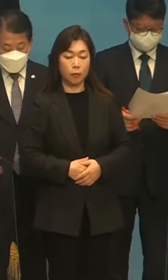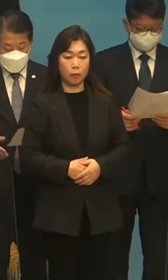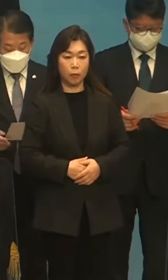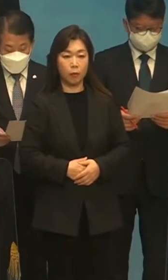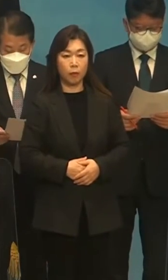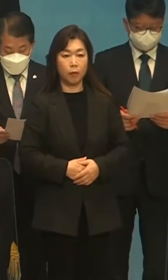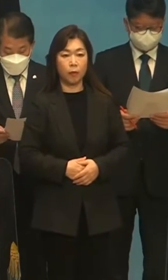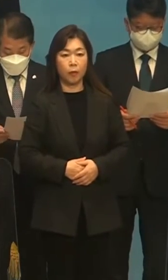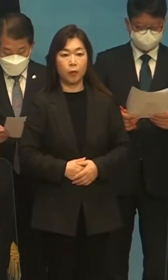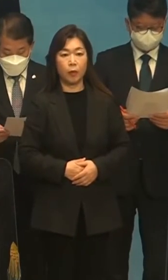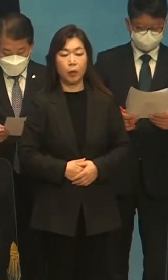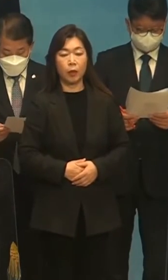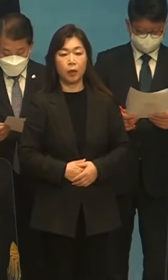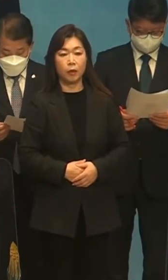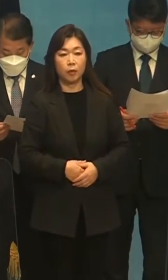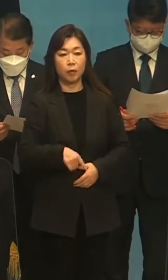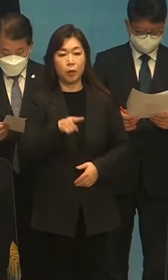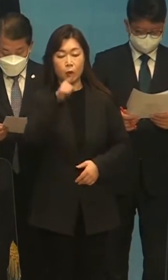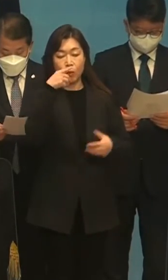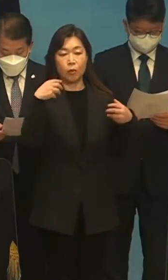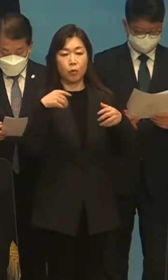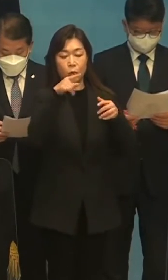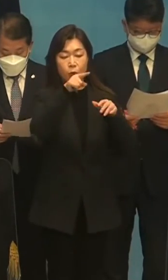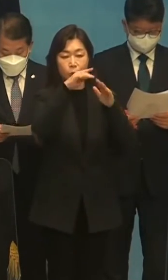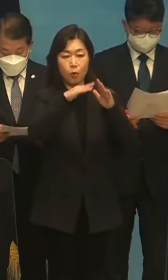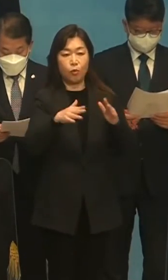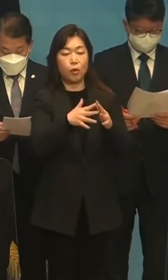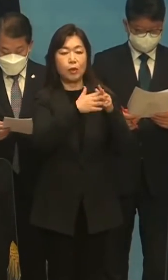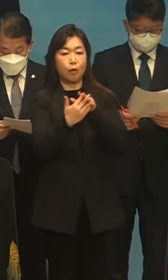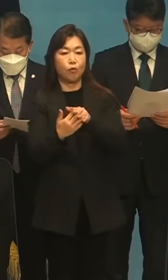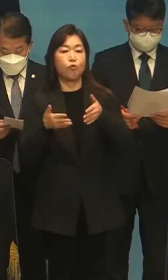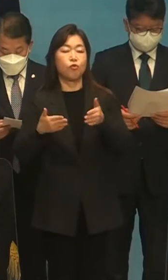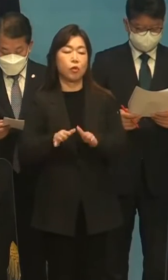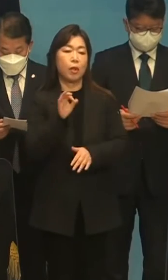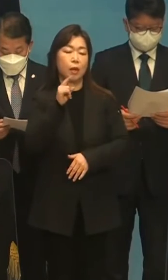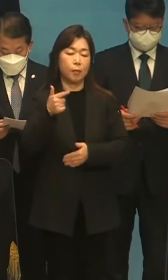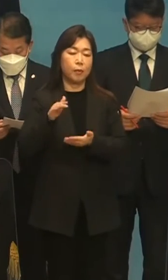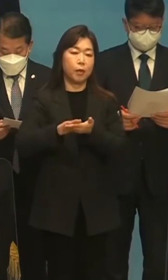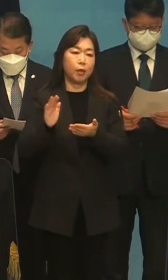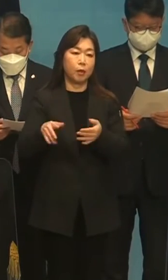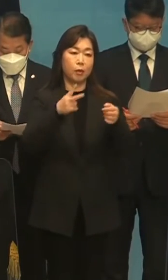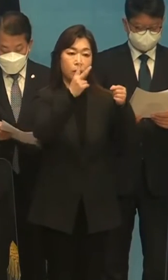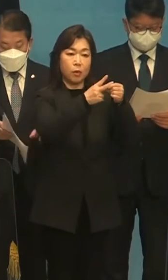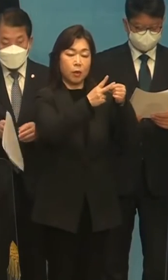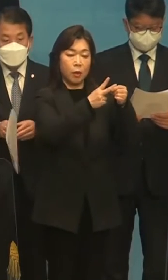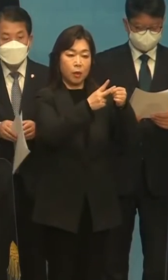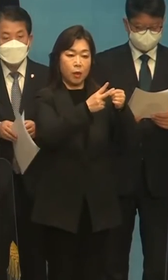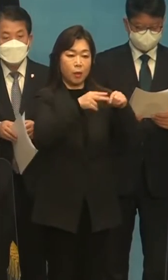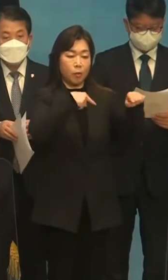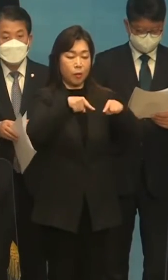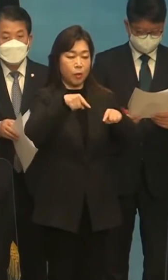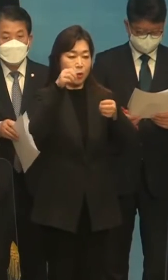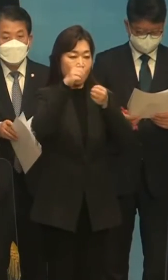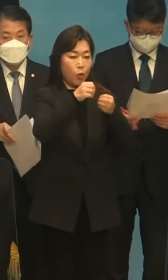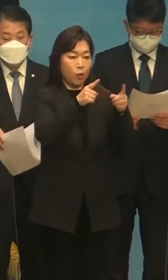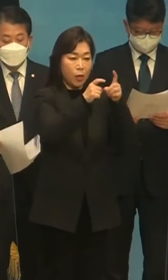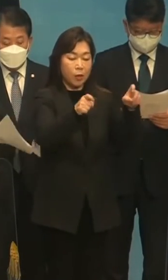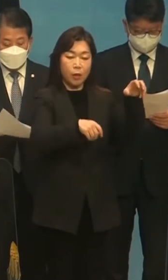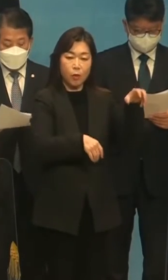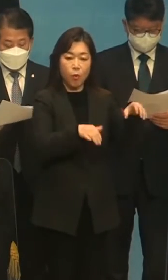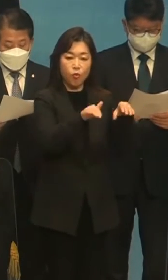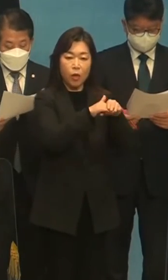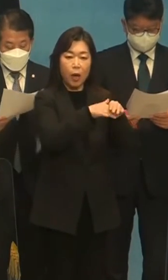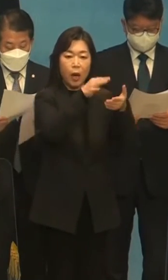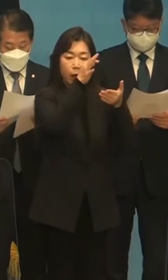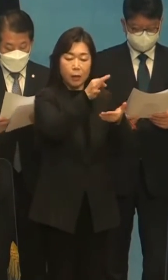전북 완주진안구주장수 주신 안호영 의원입니다. 둘째, 대한민국 정신문화의 뿌리인 전통사찰의 문화적